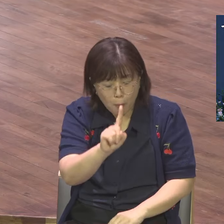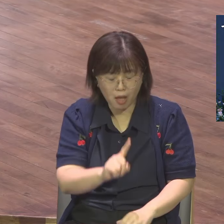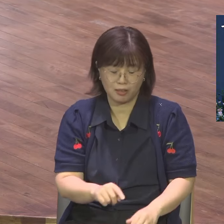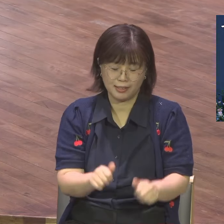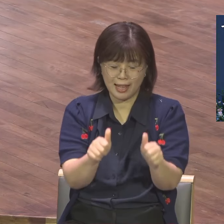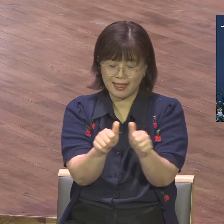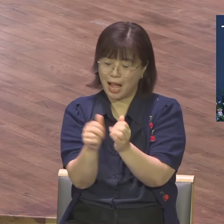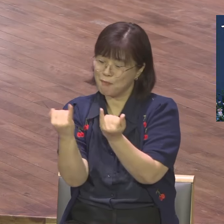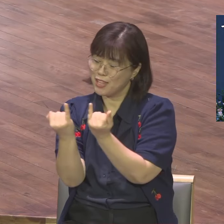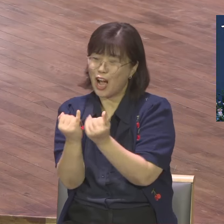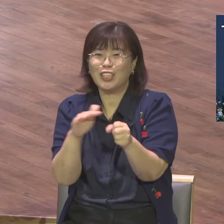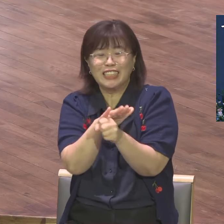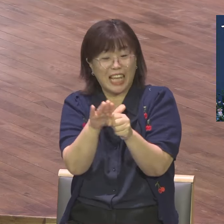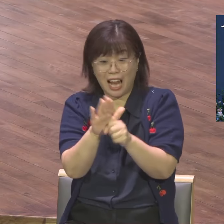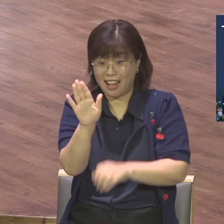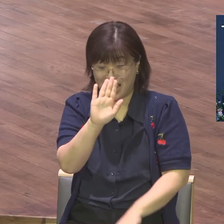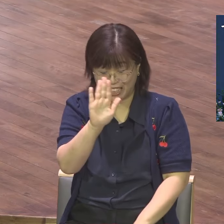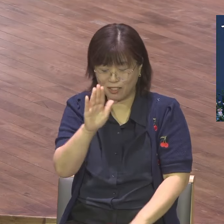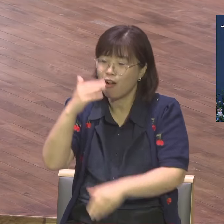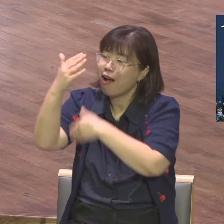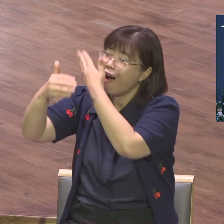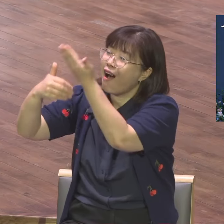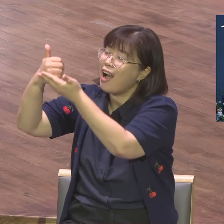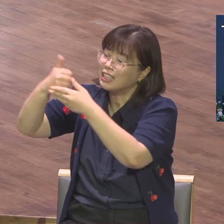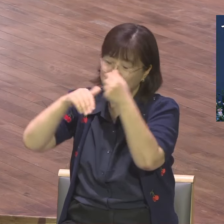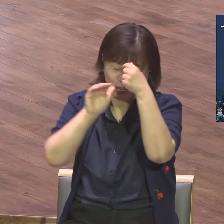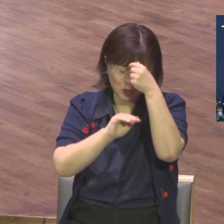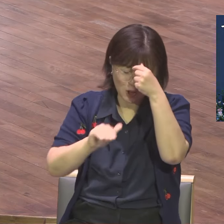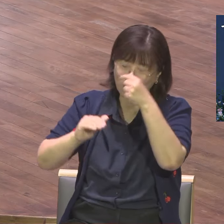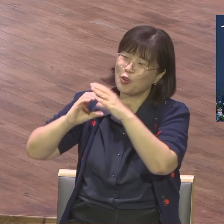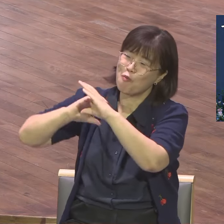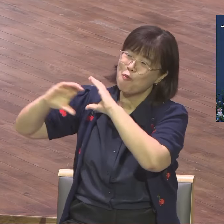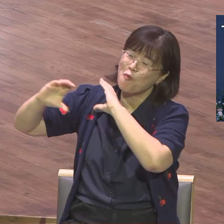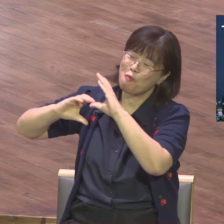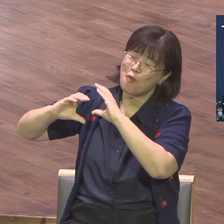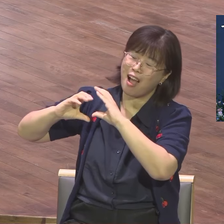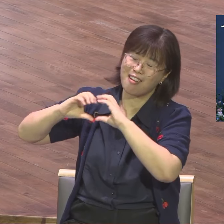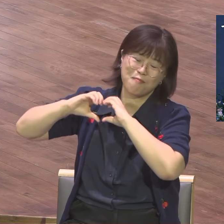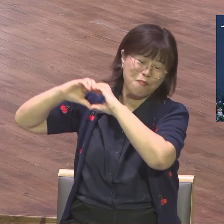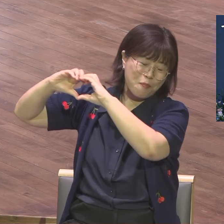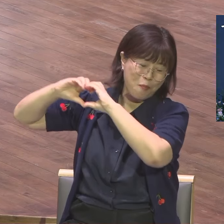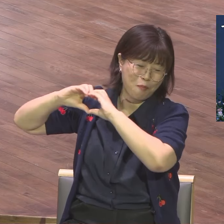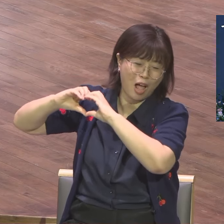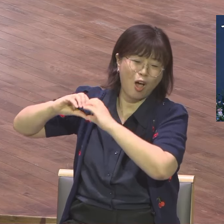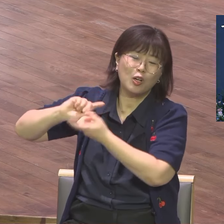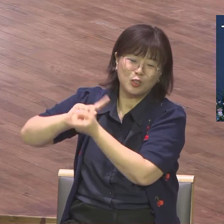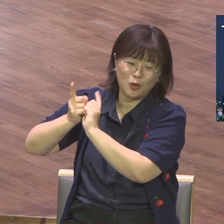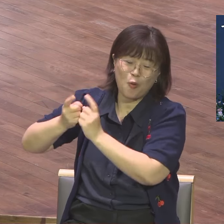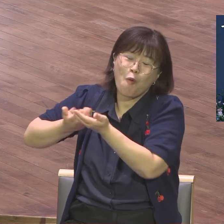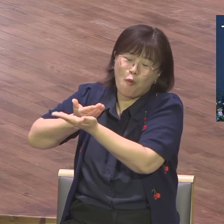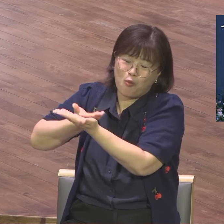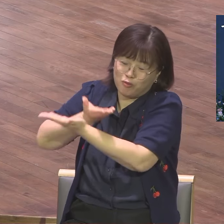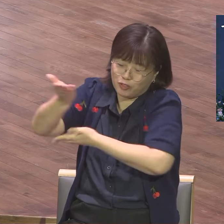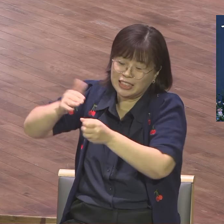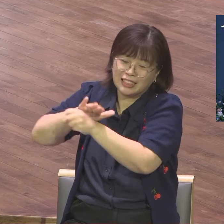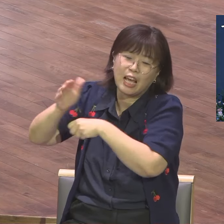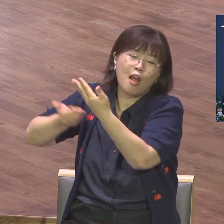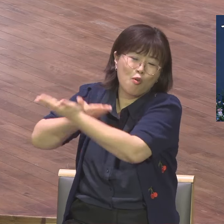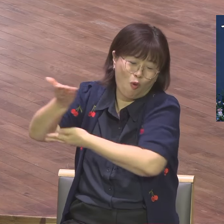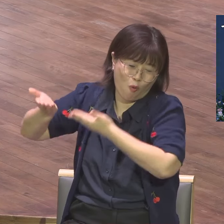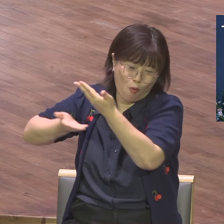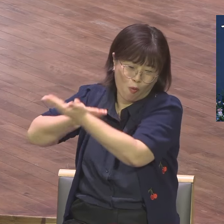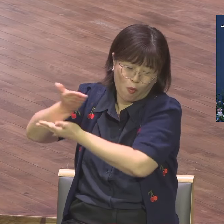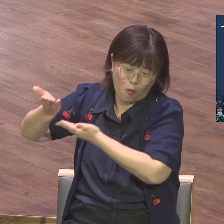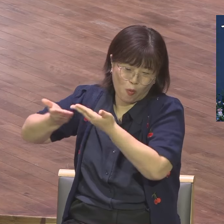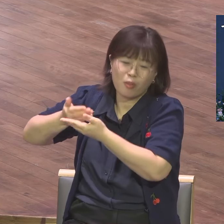하나님과 성도 간의 이 신앙생활의 즐거움과 영적인 순결에 대해서 교훈을 주고 있기 때문에